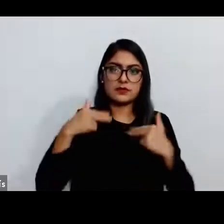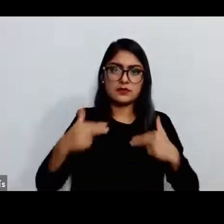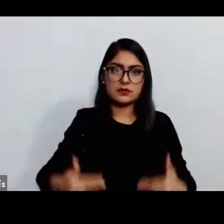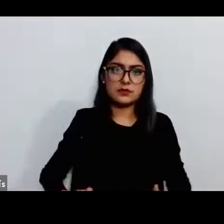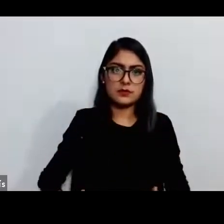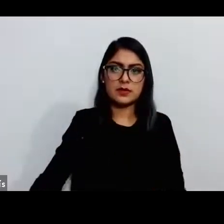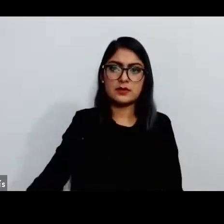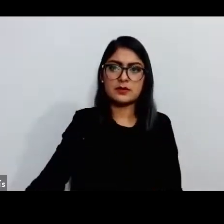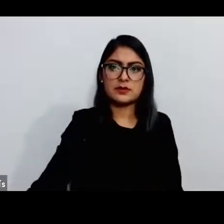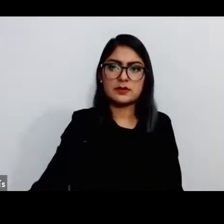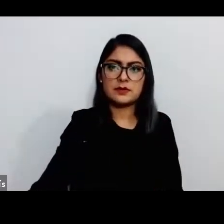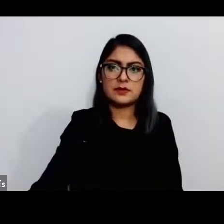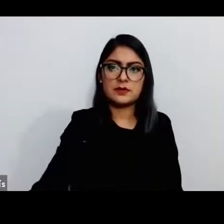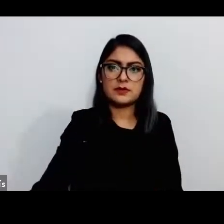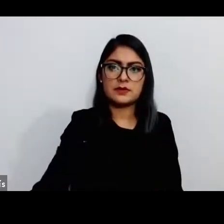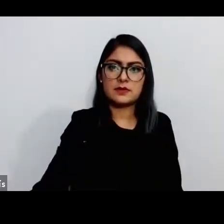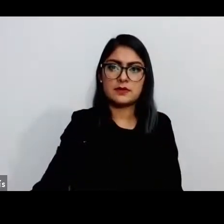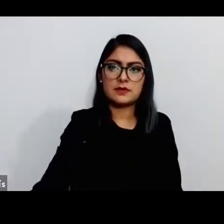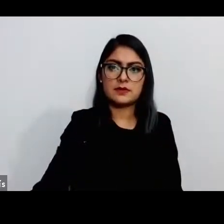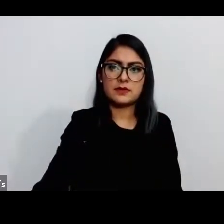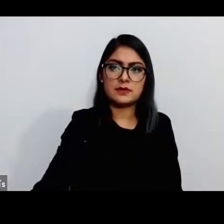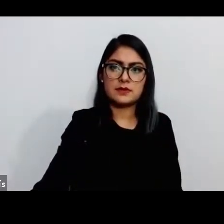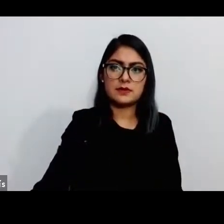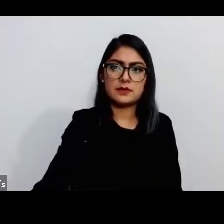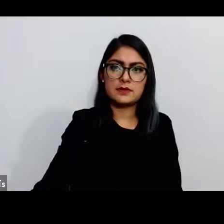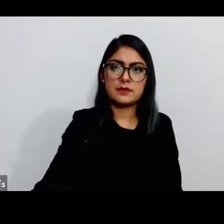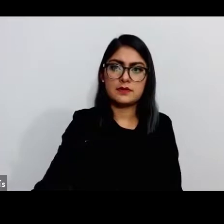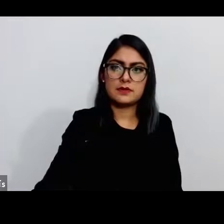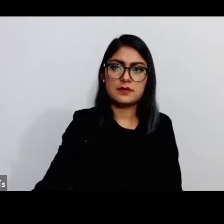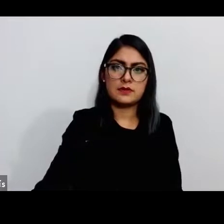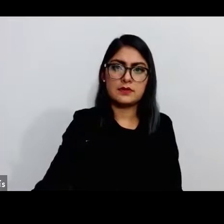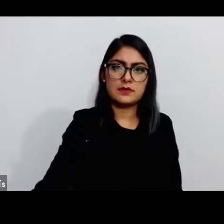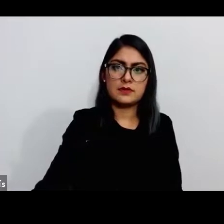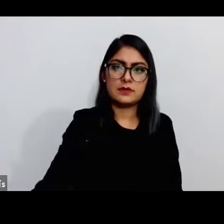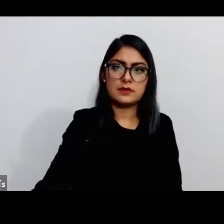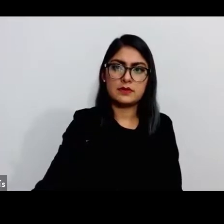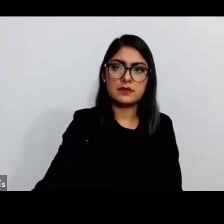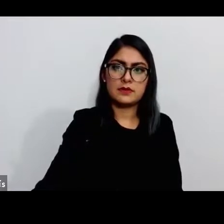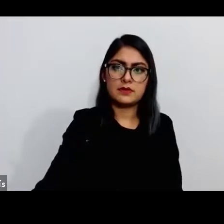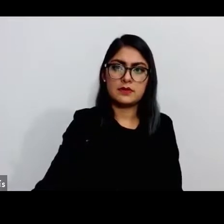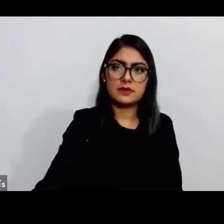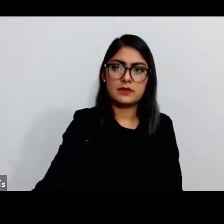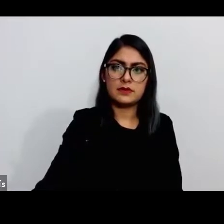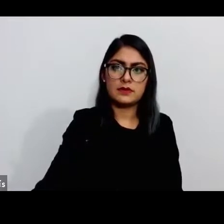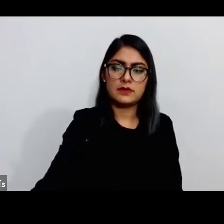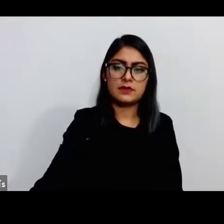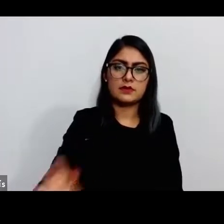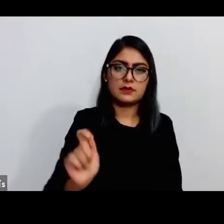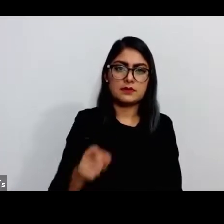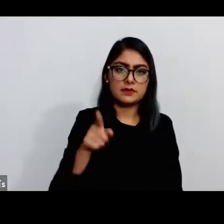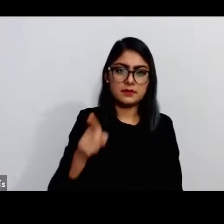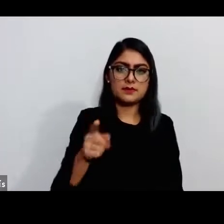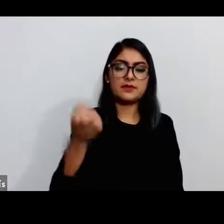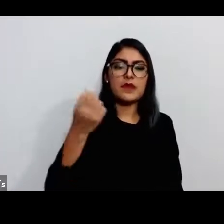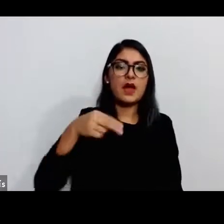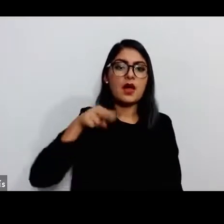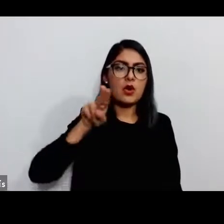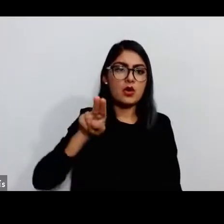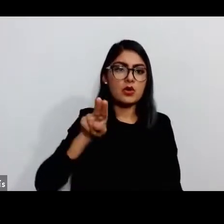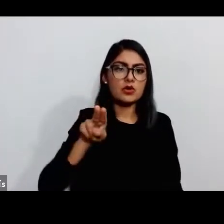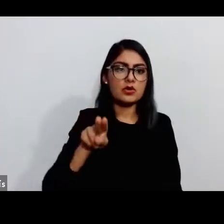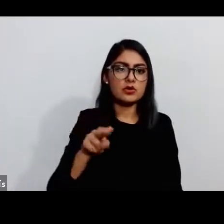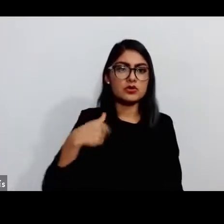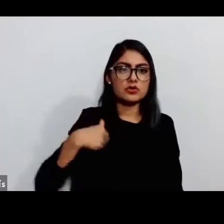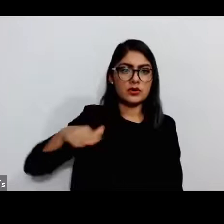su internacionalización, es que los derechos humanos ya se entienden más allá del Estado, ¿no? Así como enfaticé